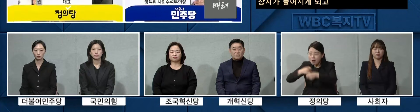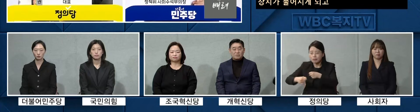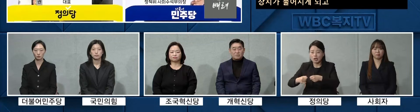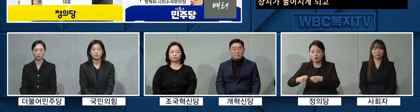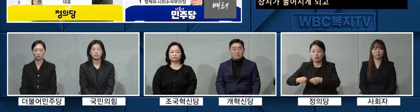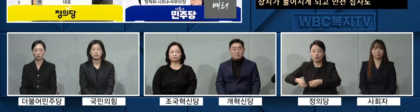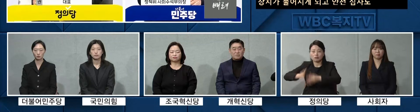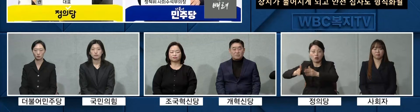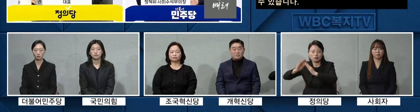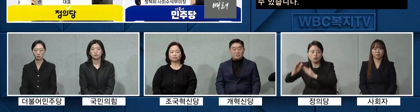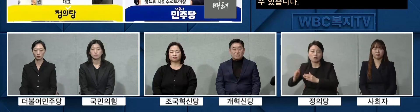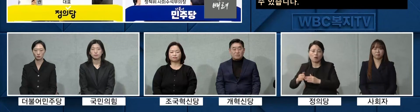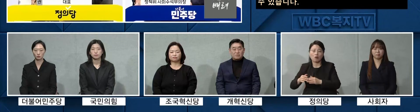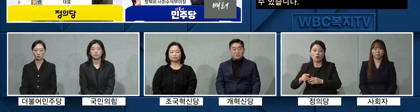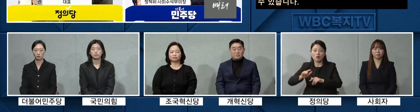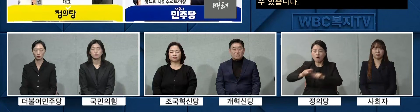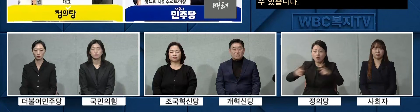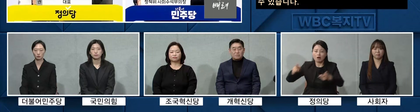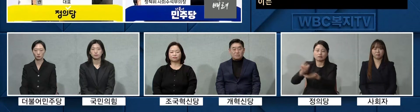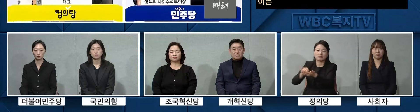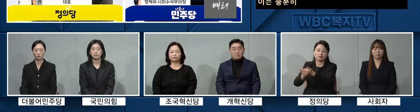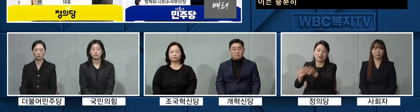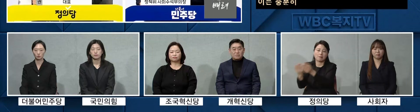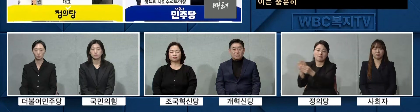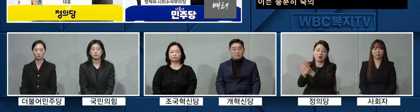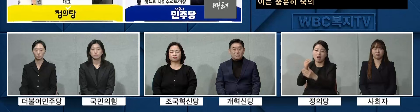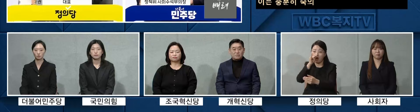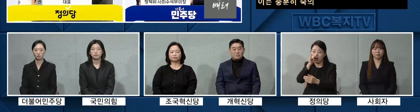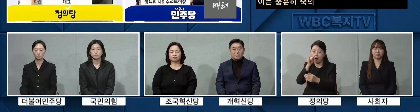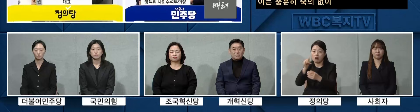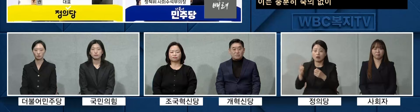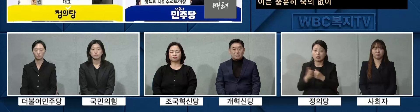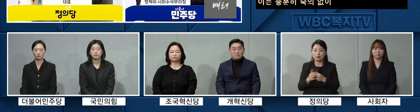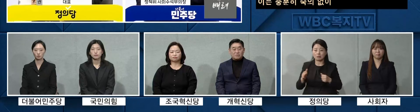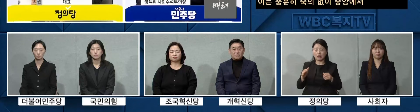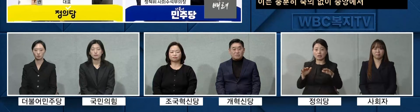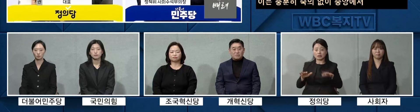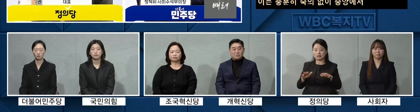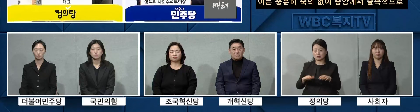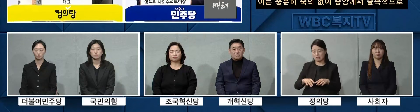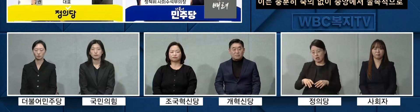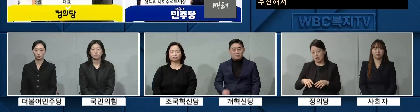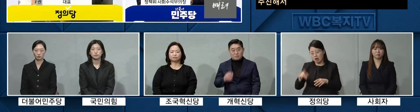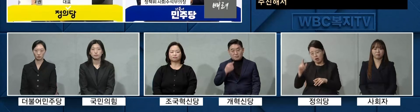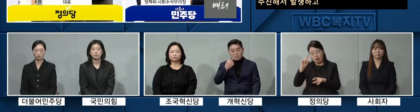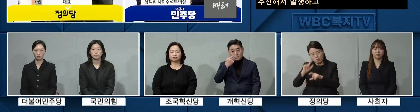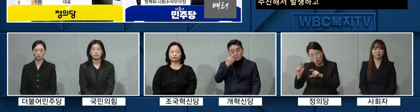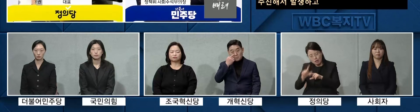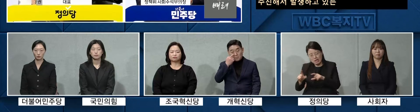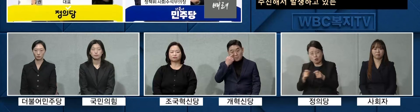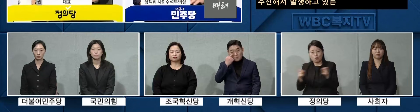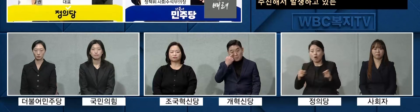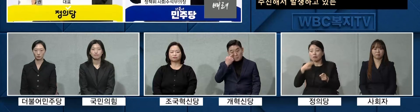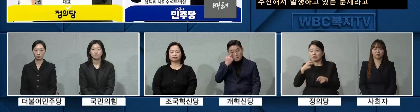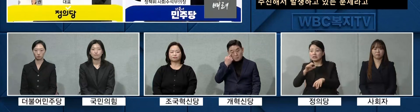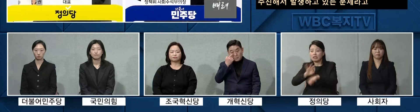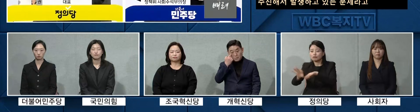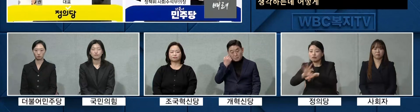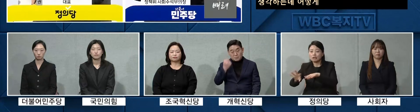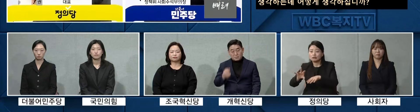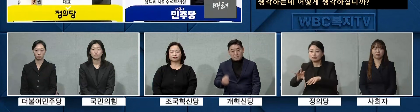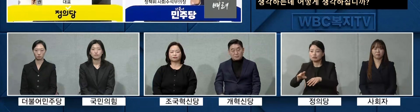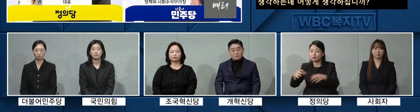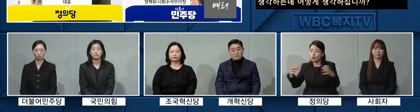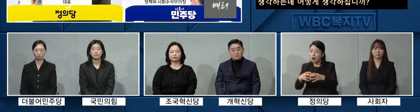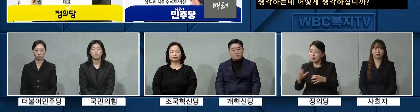이는 충분히 수기 없이 중앙에서 졸속적으로 추진해서 발생하고 있는 문제라고 생각하는데 어떻게 생각하십니까?